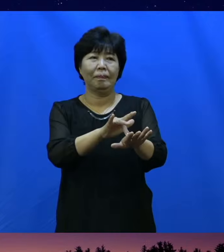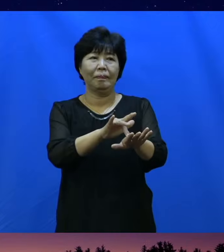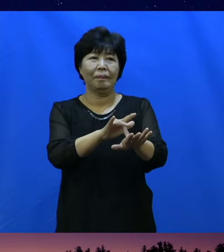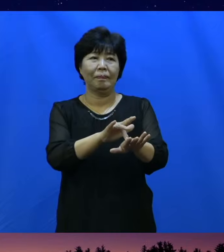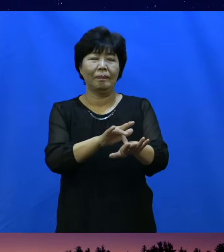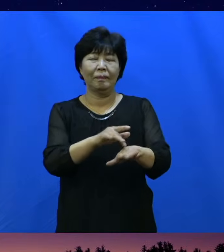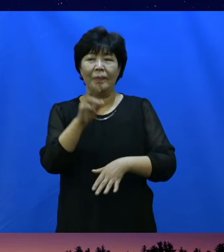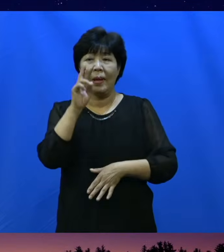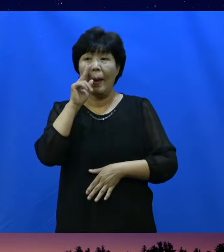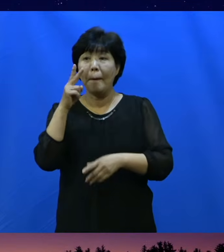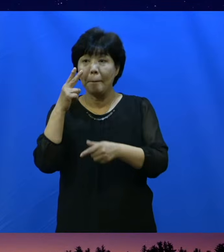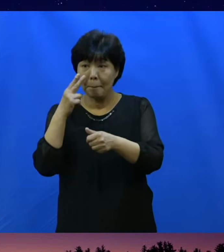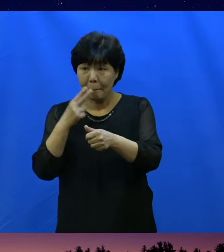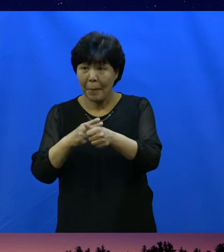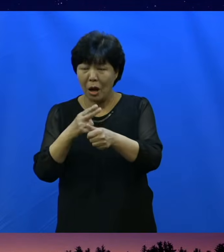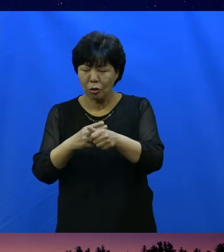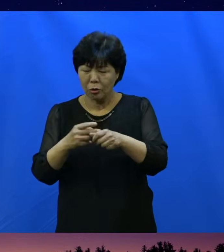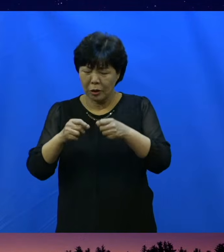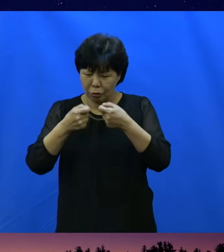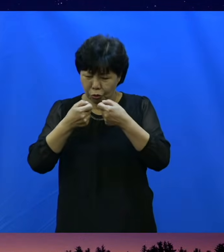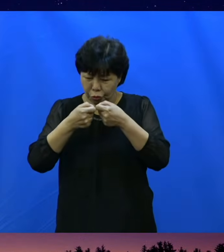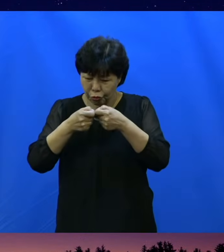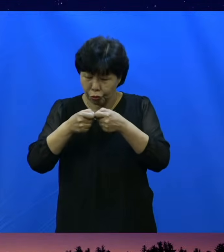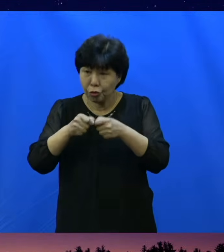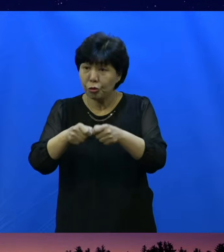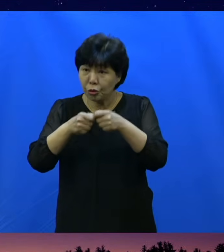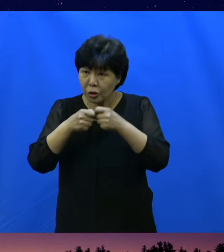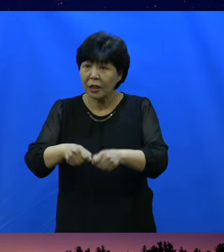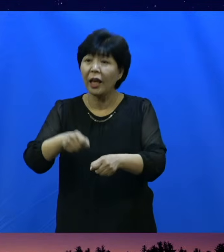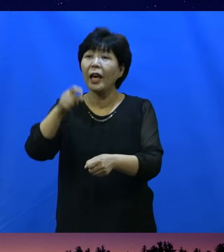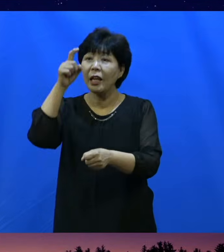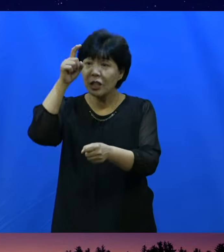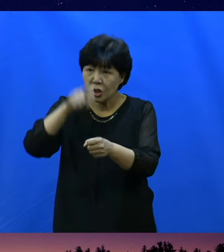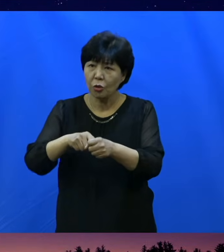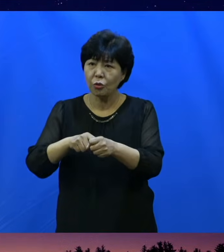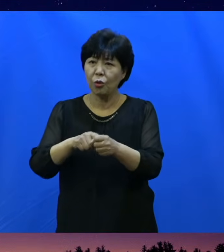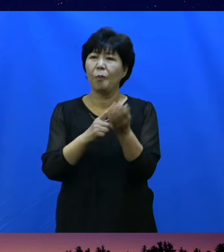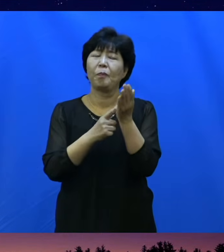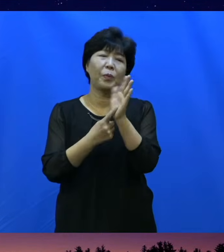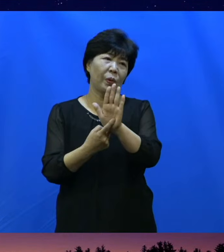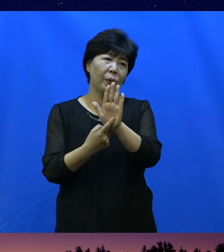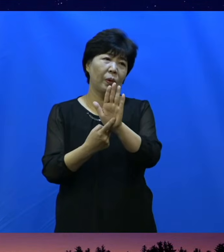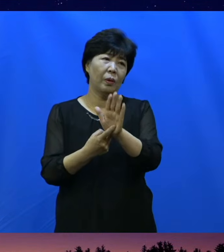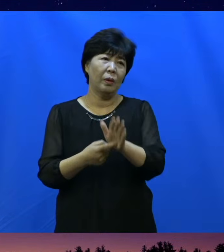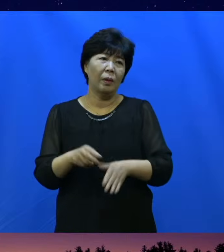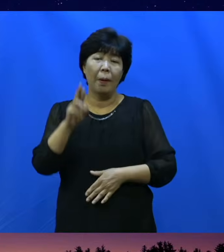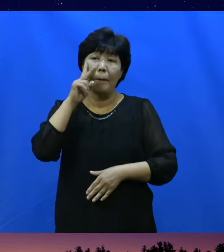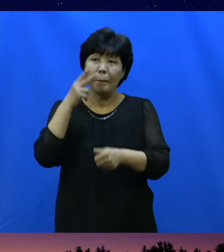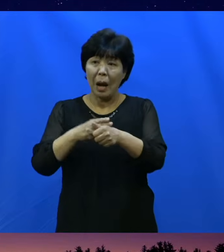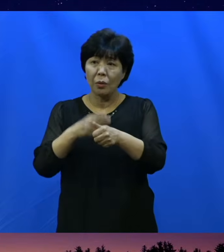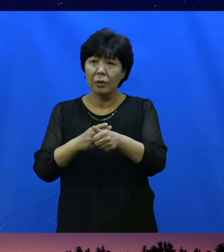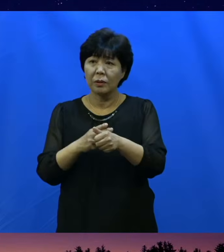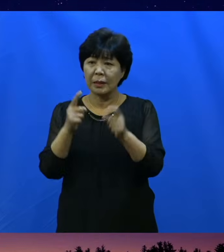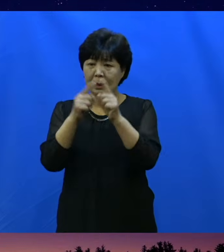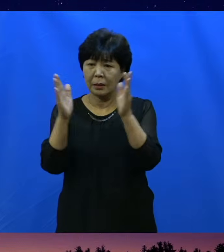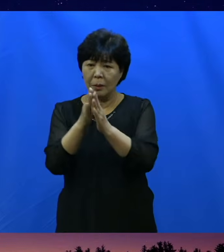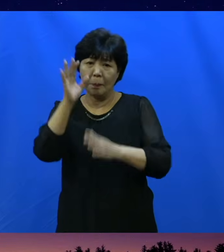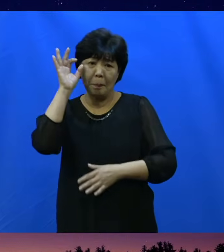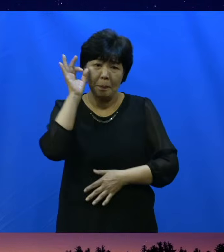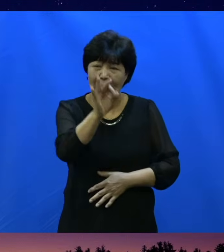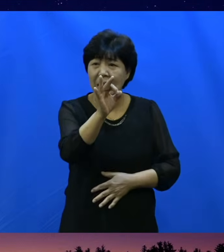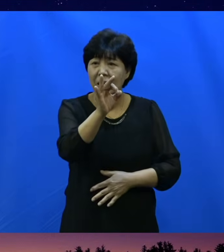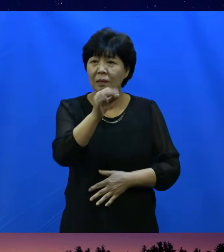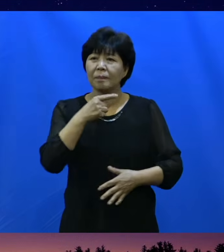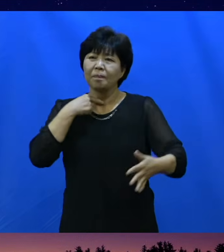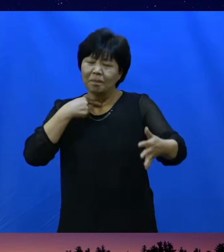상당히 구체적으로 이것을 분류하고 있는 겁니다. 그래서 이 바울이 본 거죠, 여러분. 실제적으로 그의 사역 속에서